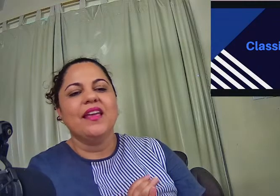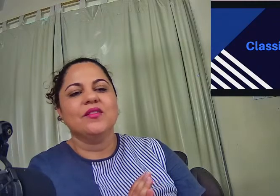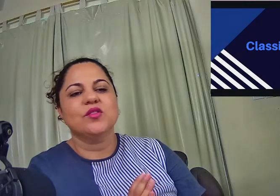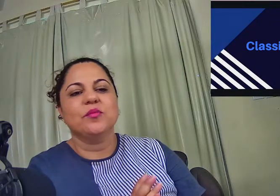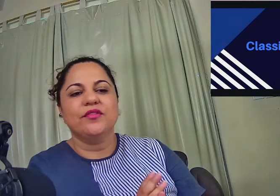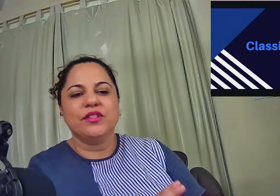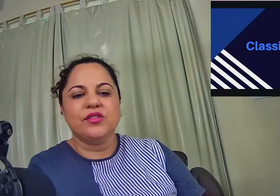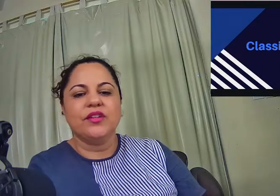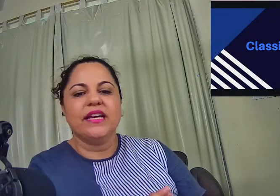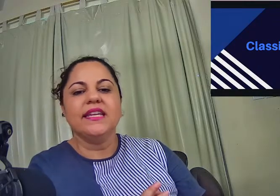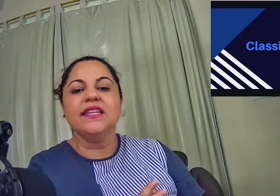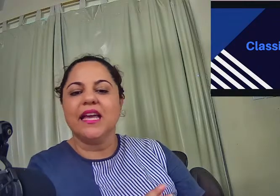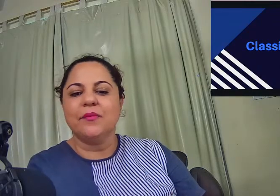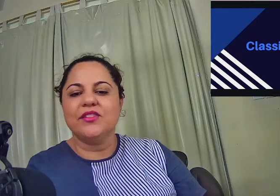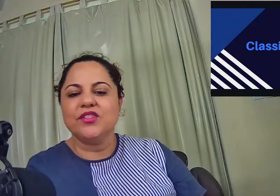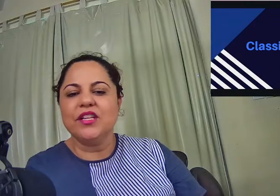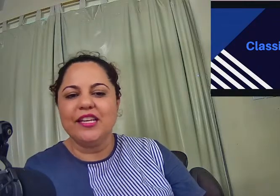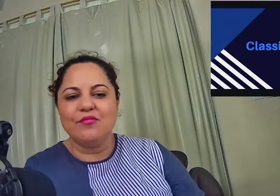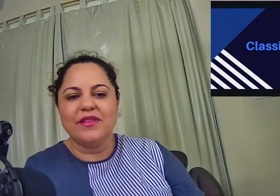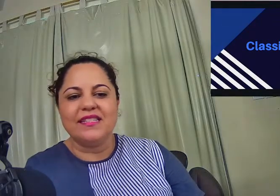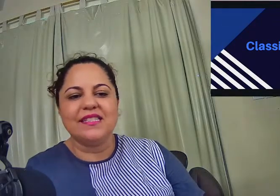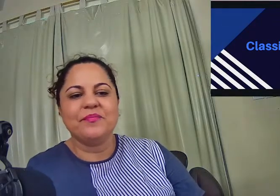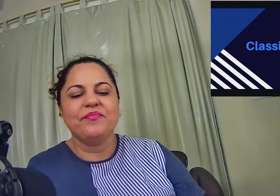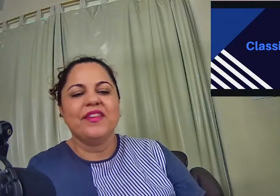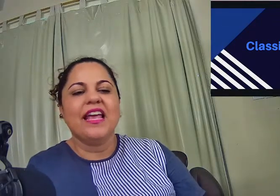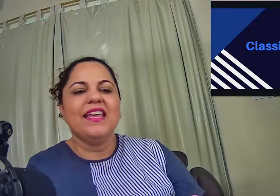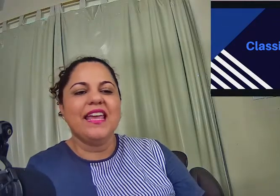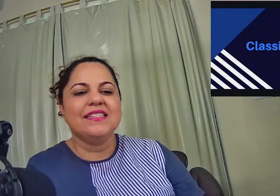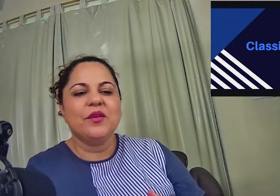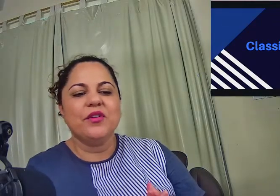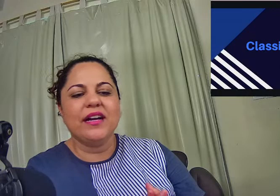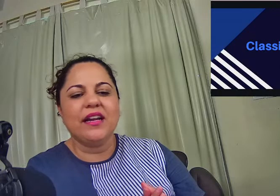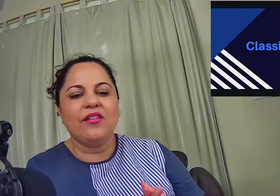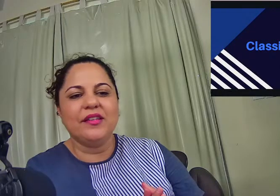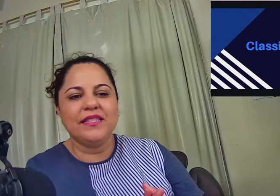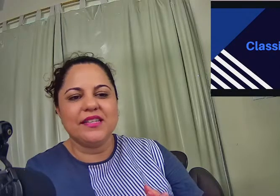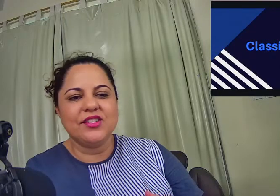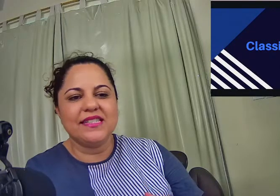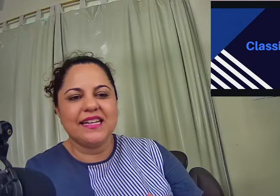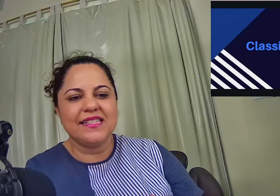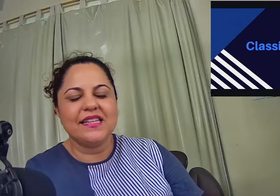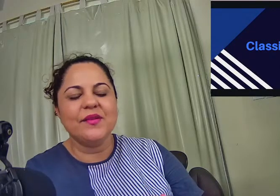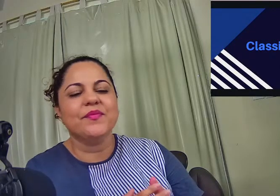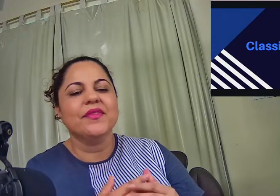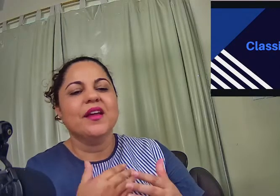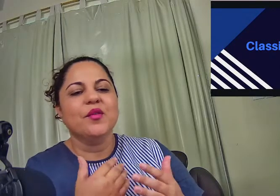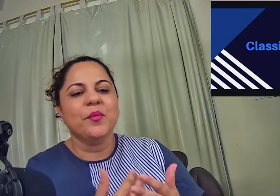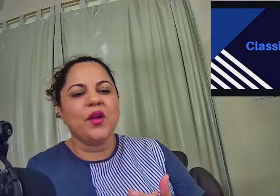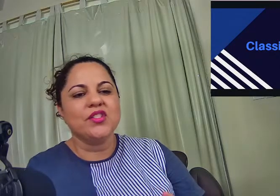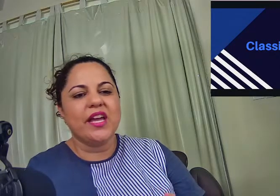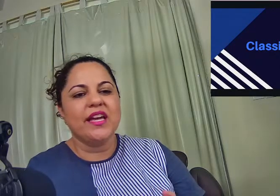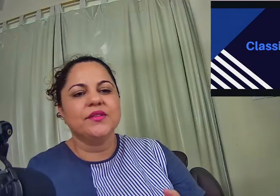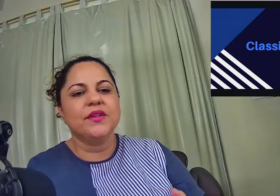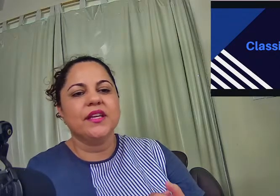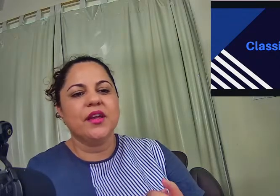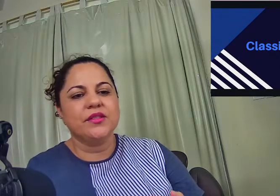sou professora e intérprete de Libras. E esse é o meu canal Libras à Distância, um projeto que eu